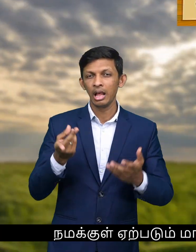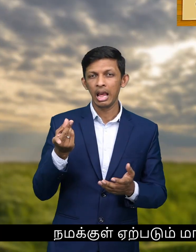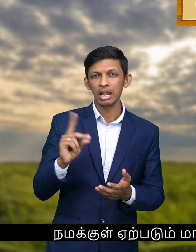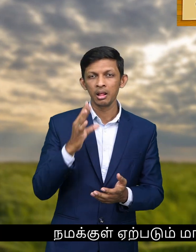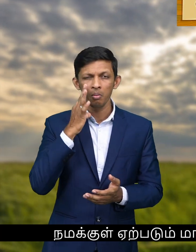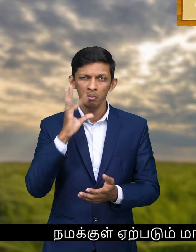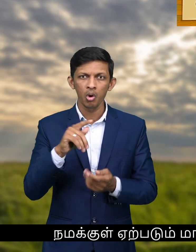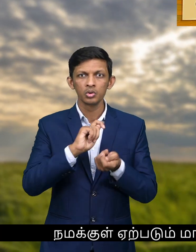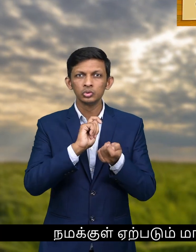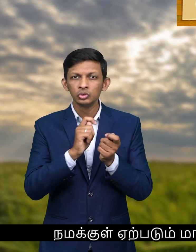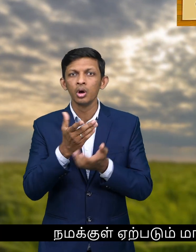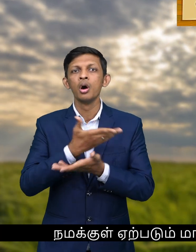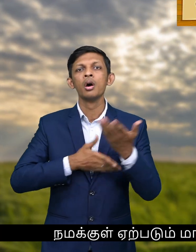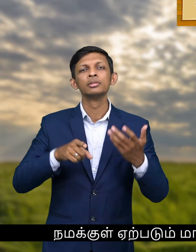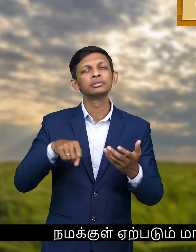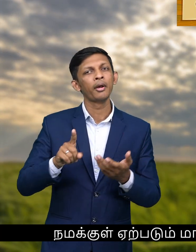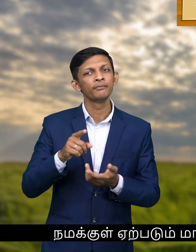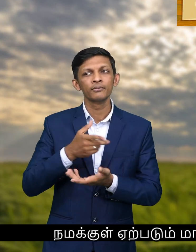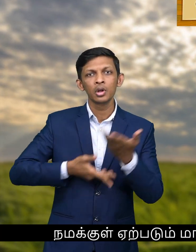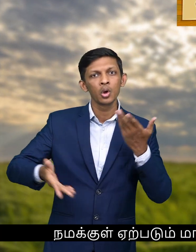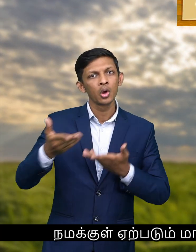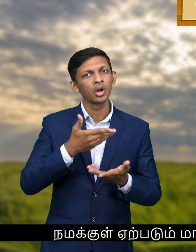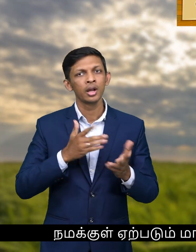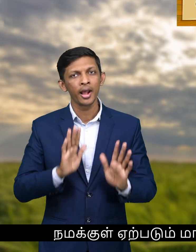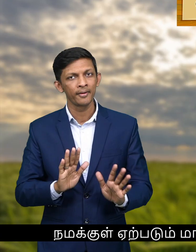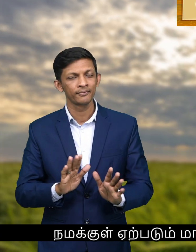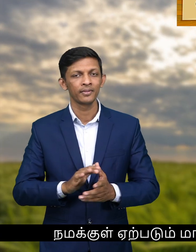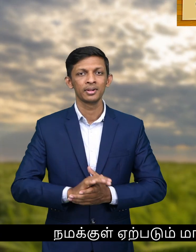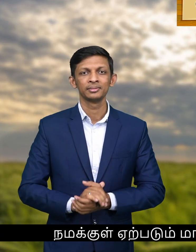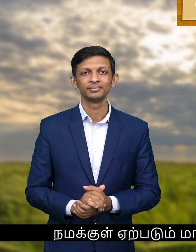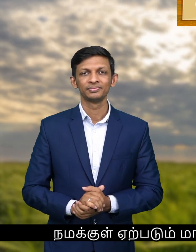நமக்குள் ஏற்படும் மாற்றங்களையும் நாம் கவனிக்கிறோம்.